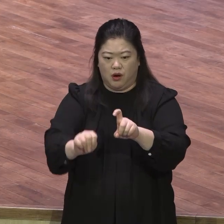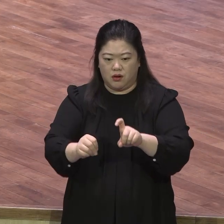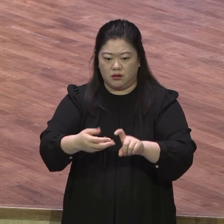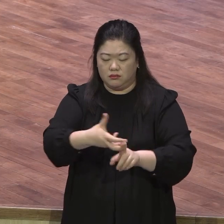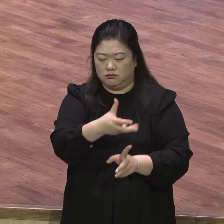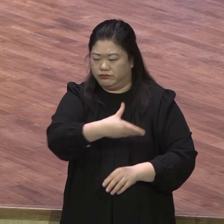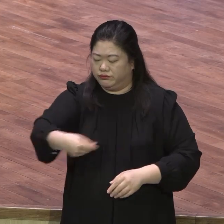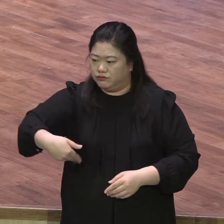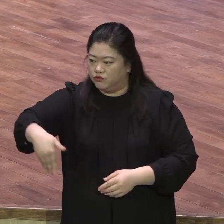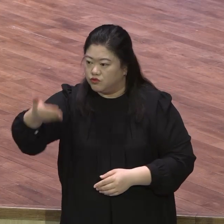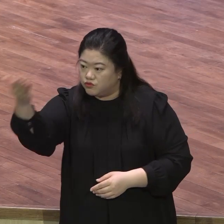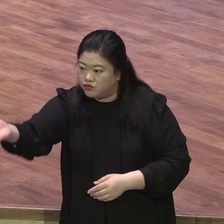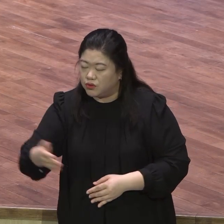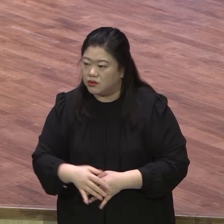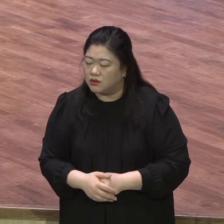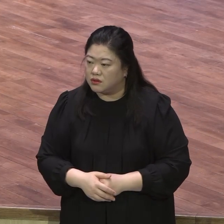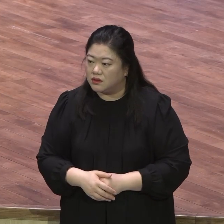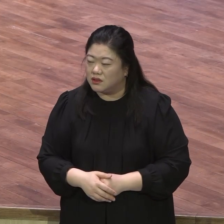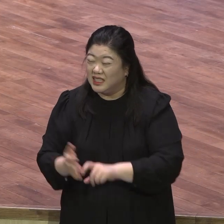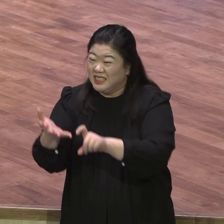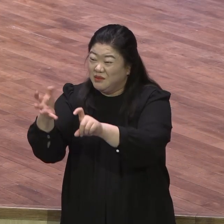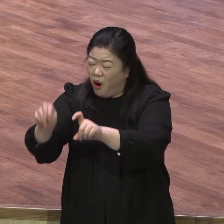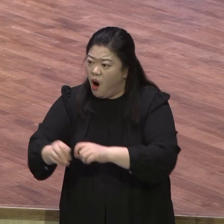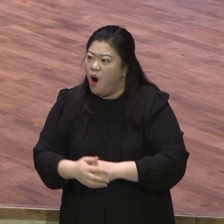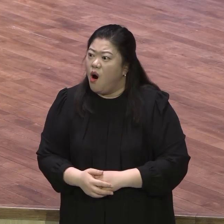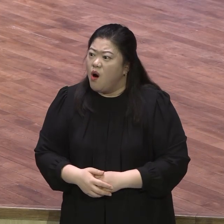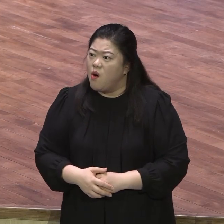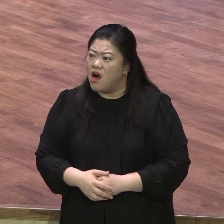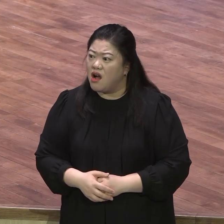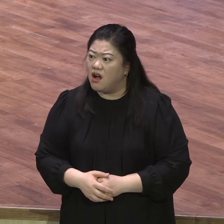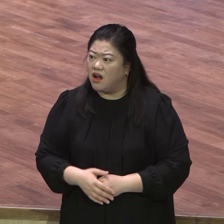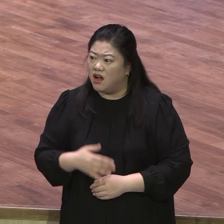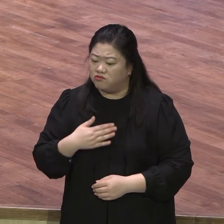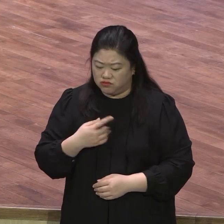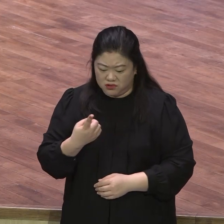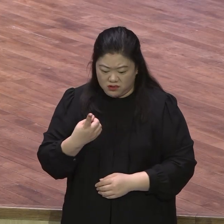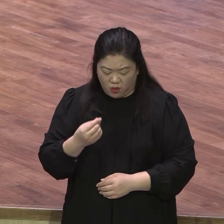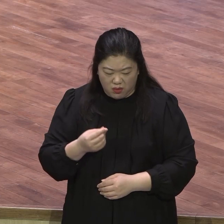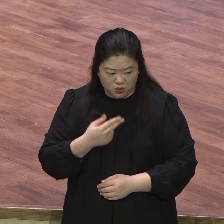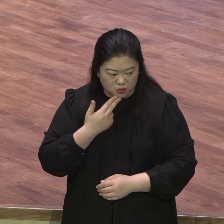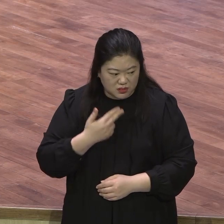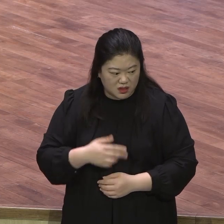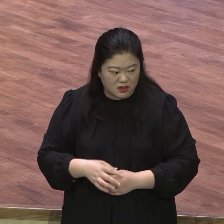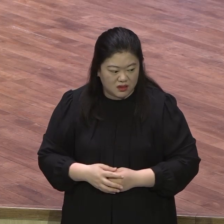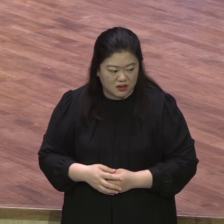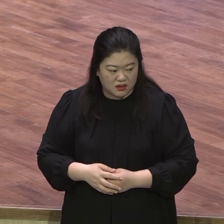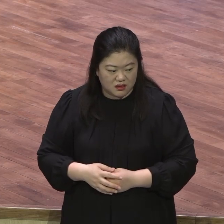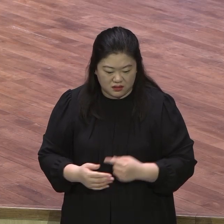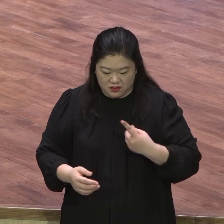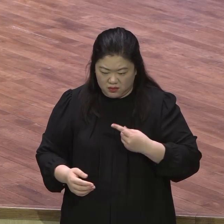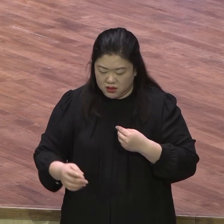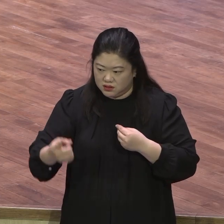가져와 우리 교회는 천만 원 오천만 원도 할 데 없어요 그 정도인데도